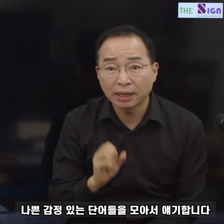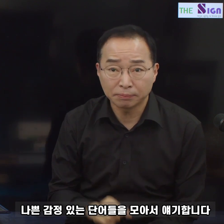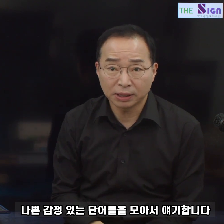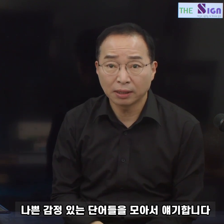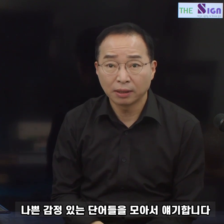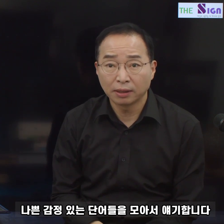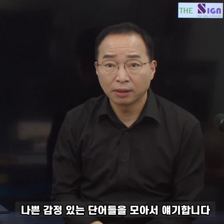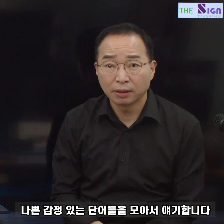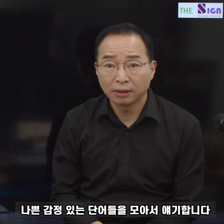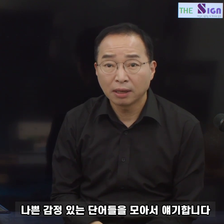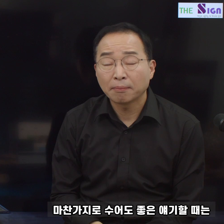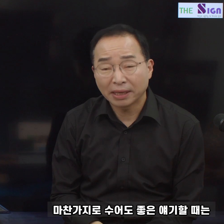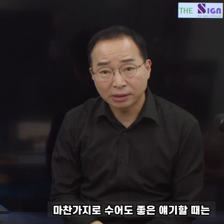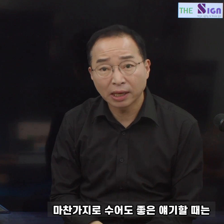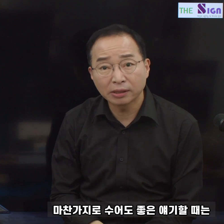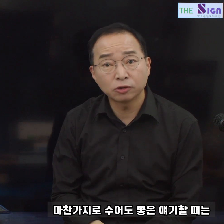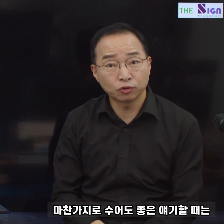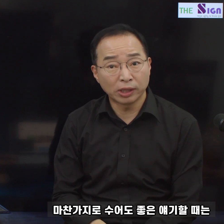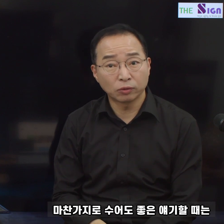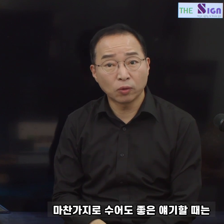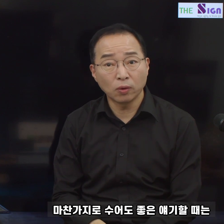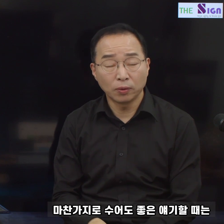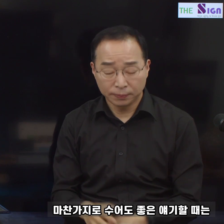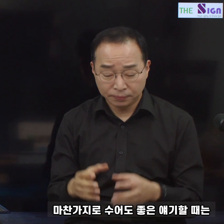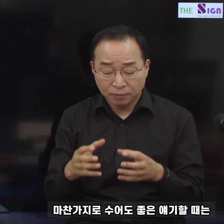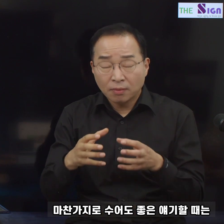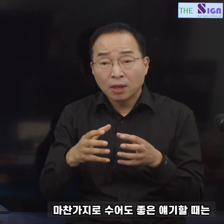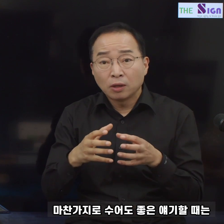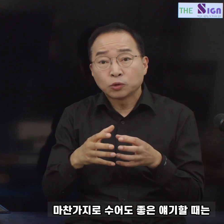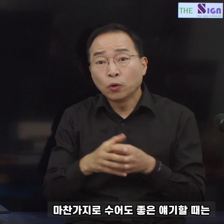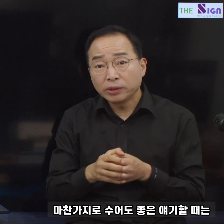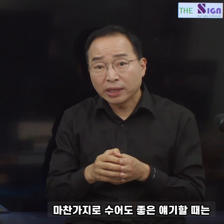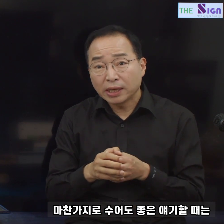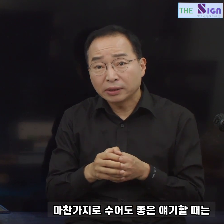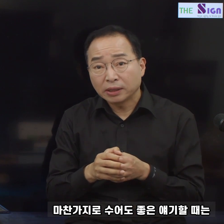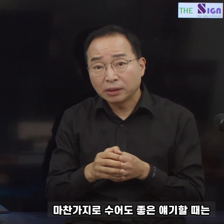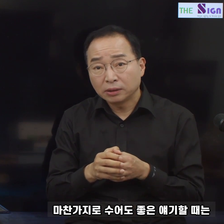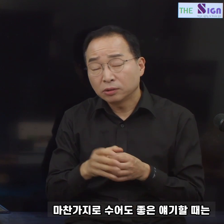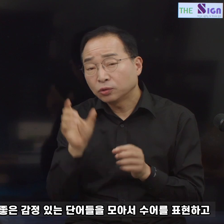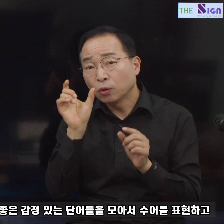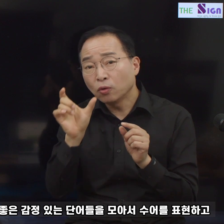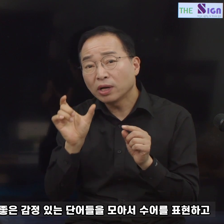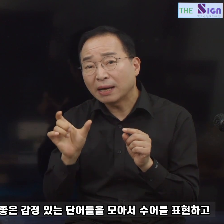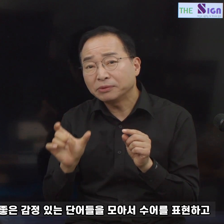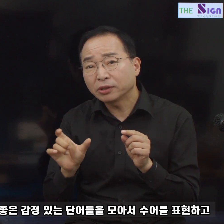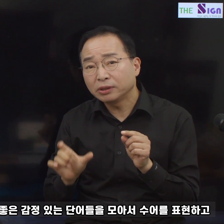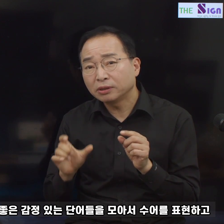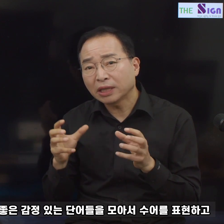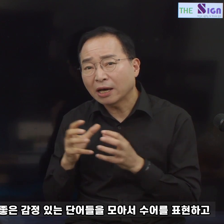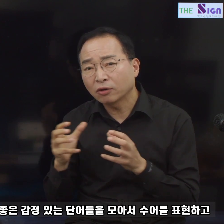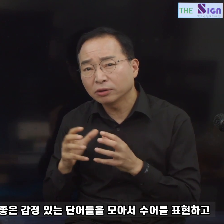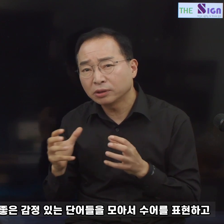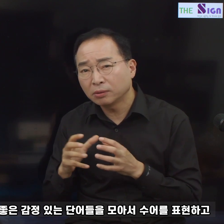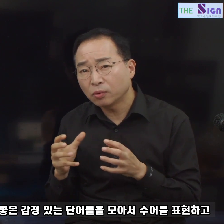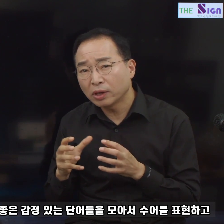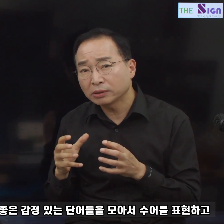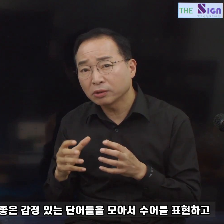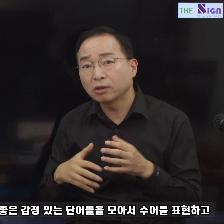얘기합니다. 마찬가지로 수화도 좋은 얘기할 때는 좋은 감정이 있는 단어들을 모아서